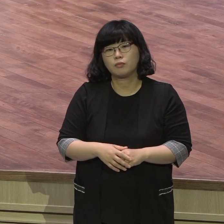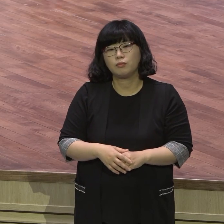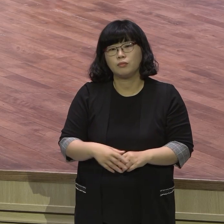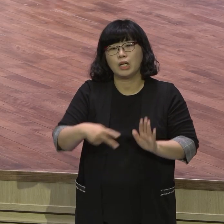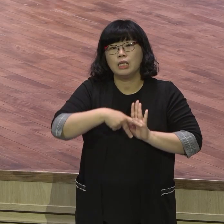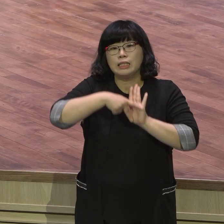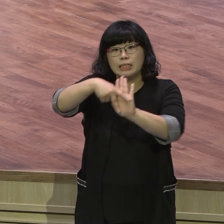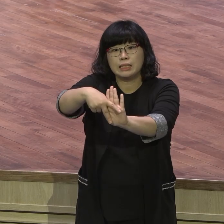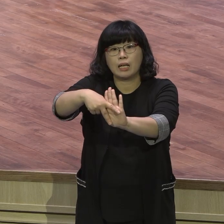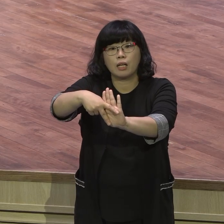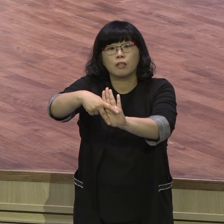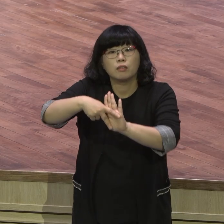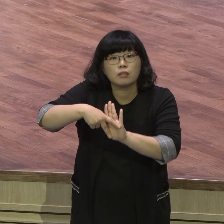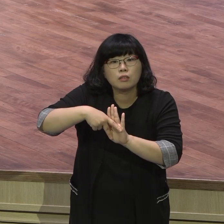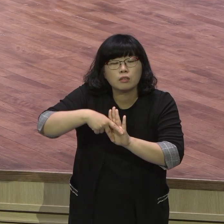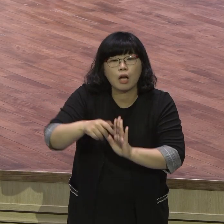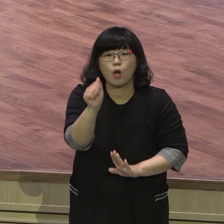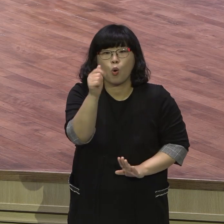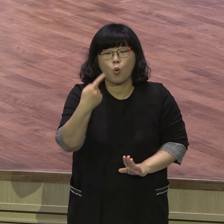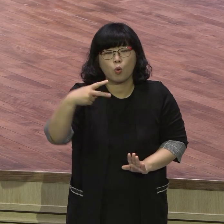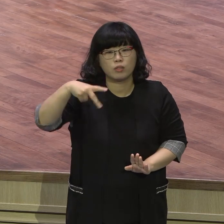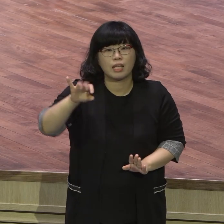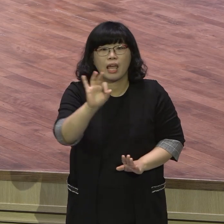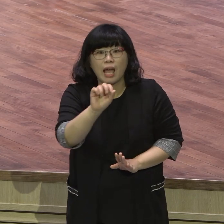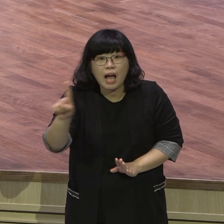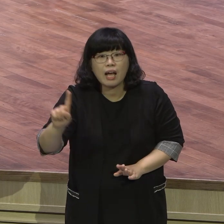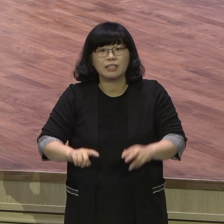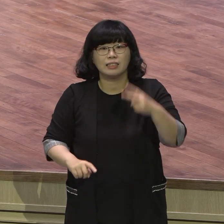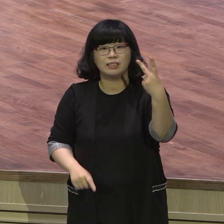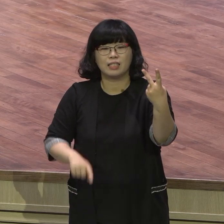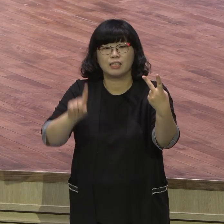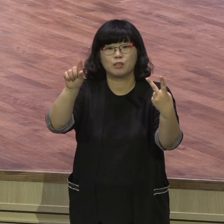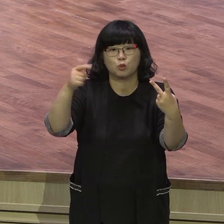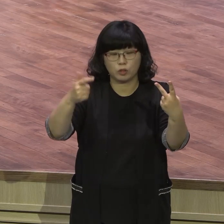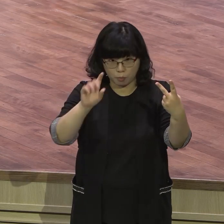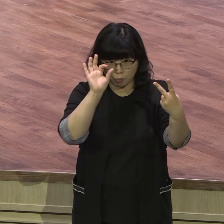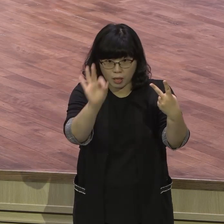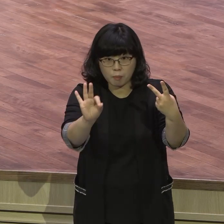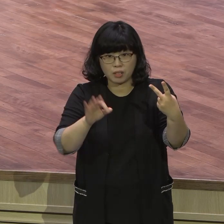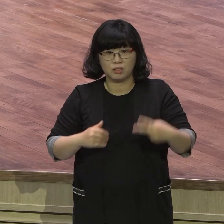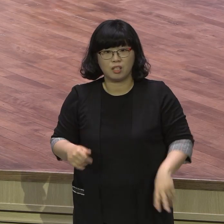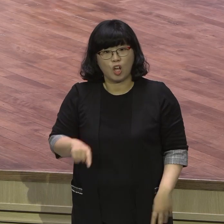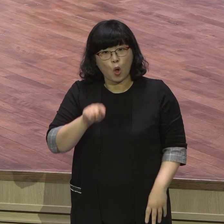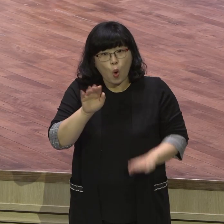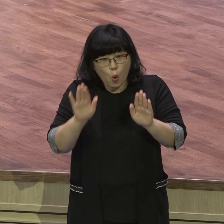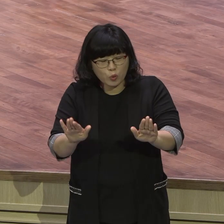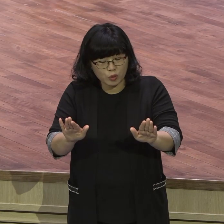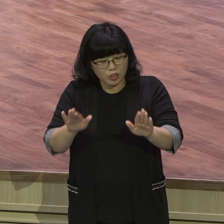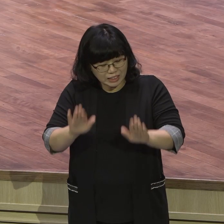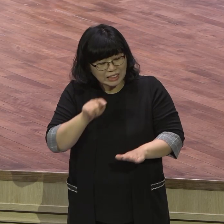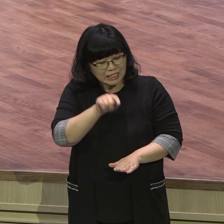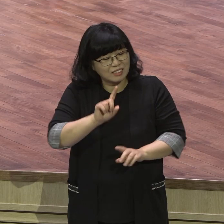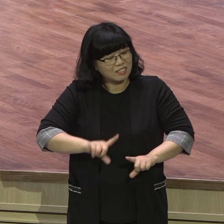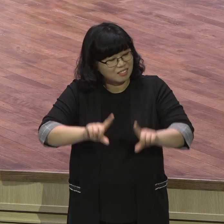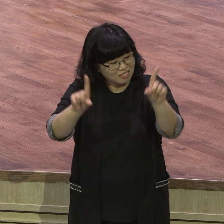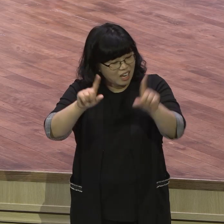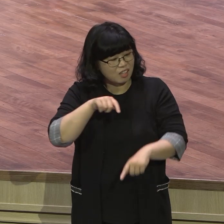그날에 너가 나를 내 남편이라 이를 것고 다시는 내 발이라 이를 것이지 아니하리라 내가